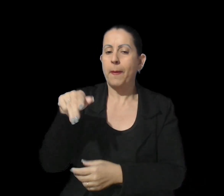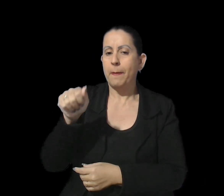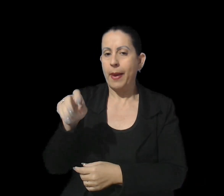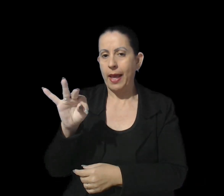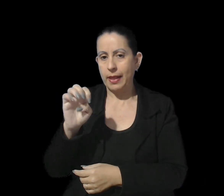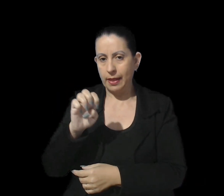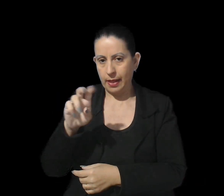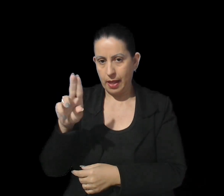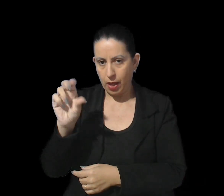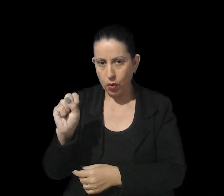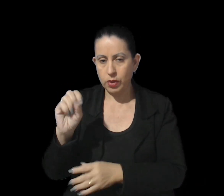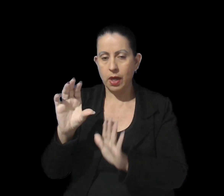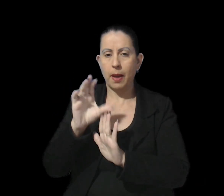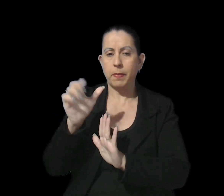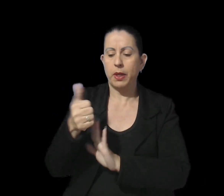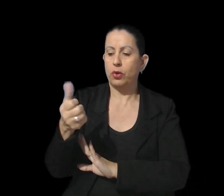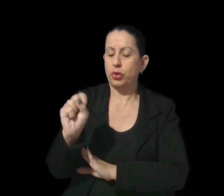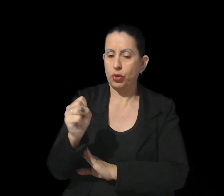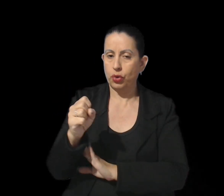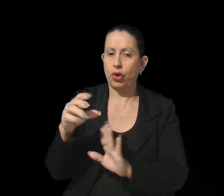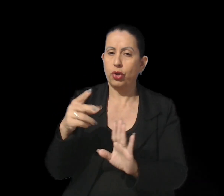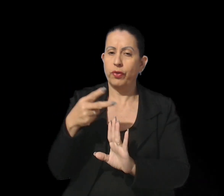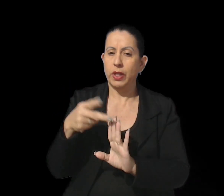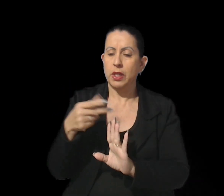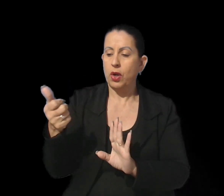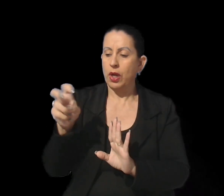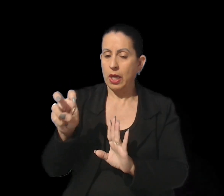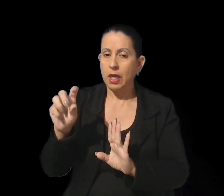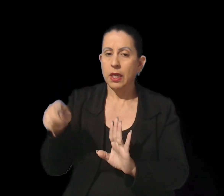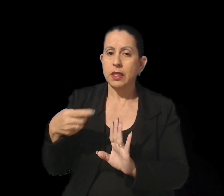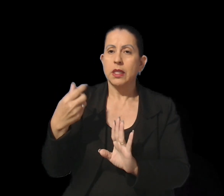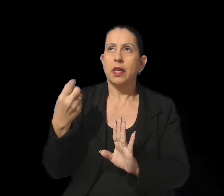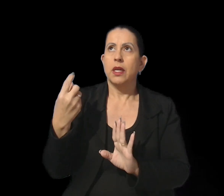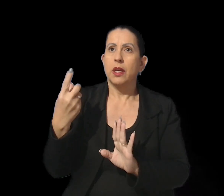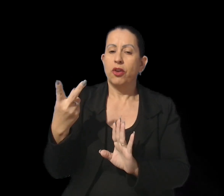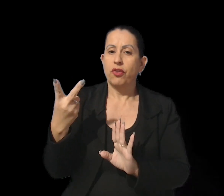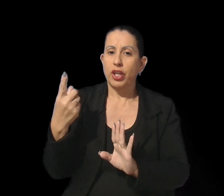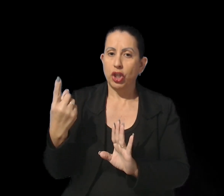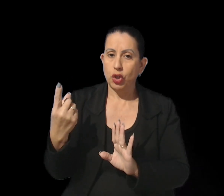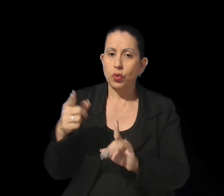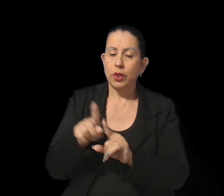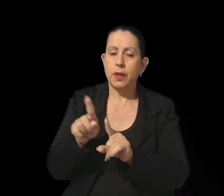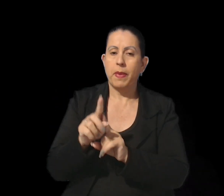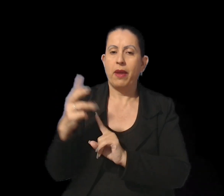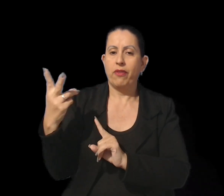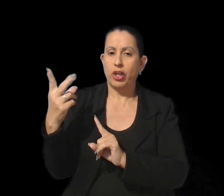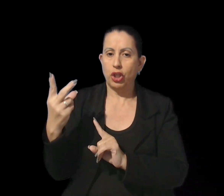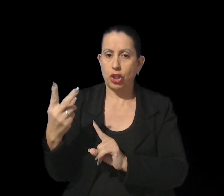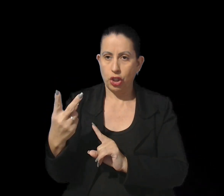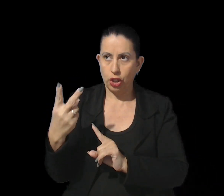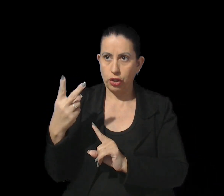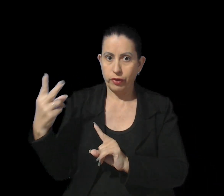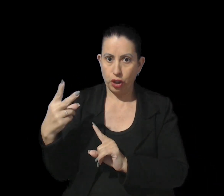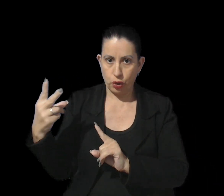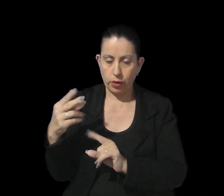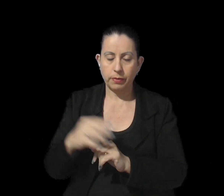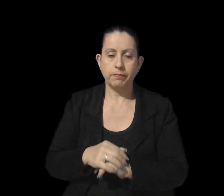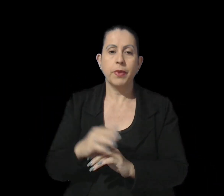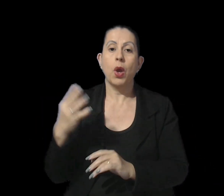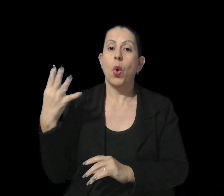18, versículo 15, 21 e 22. 4. Agora vem a explicação,